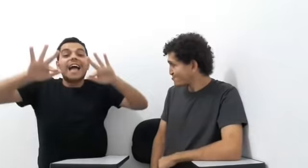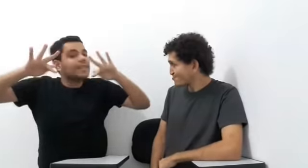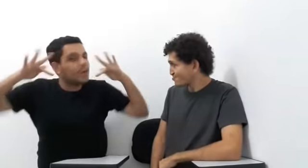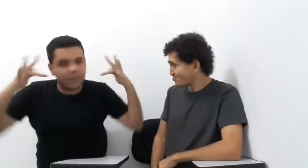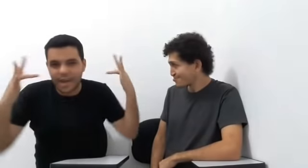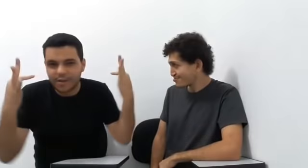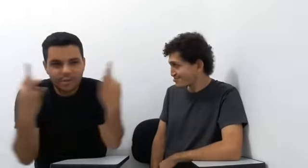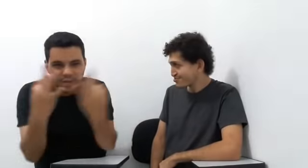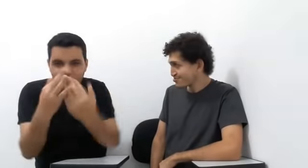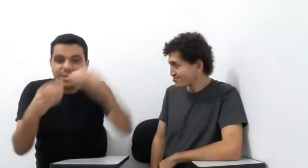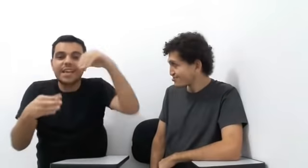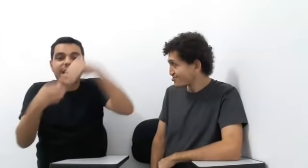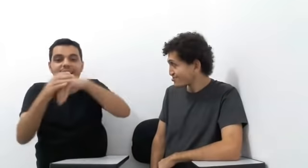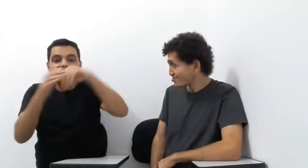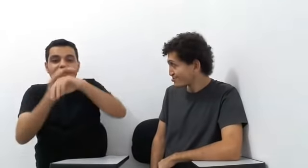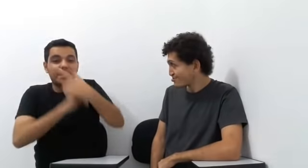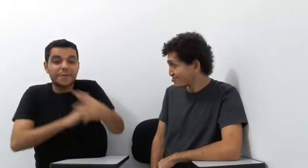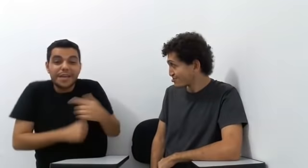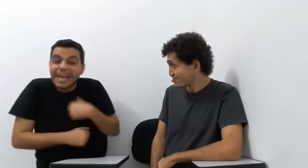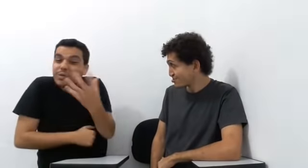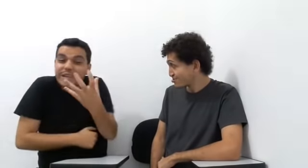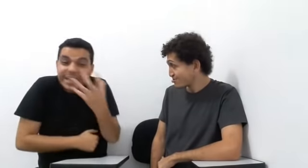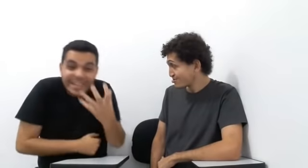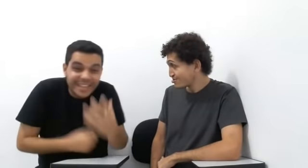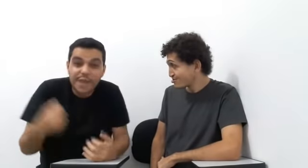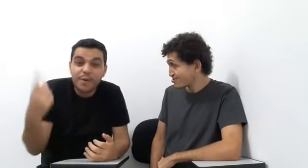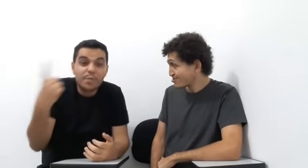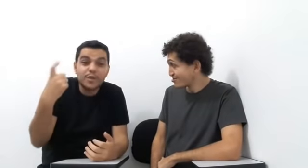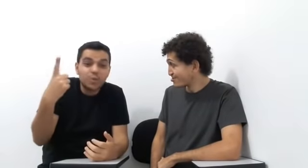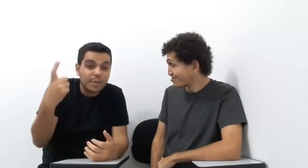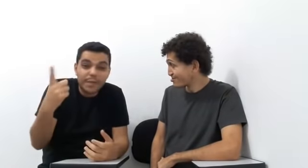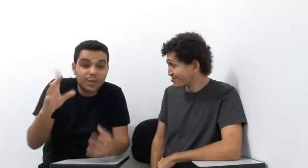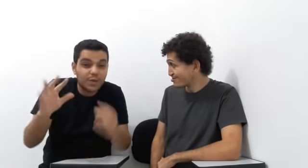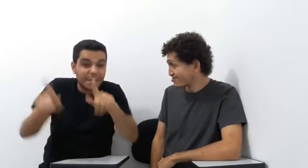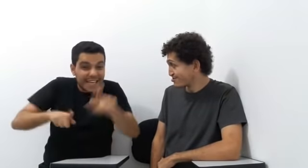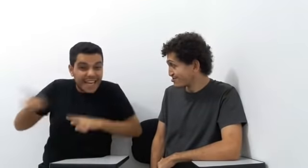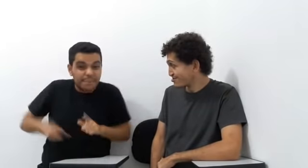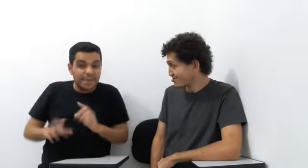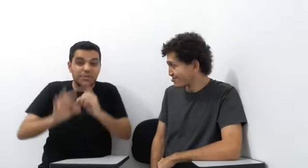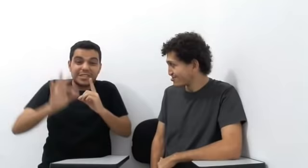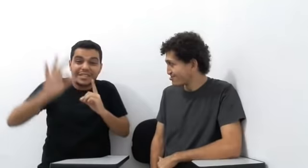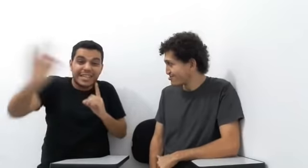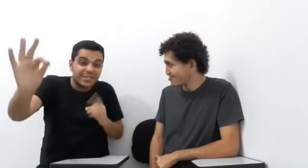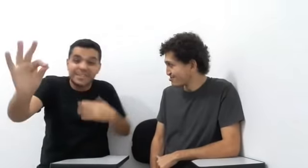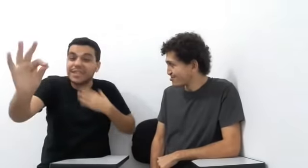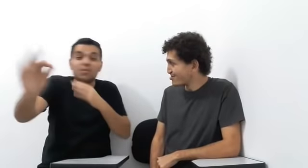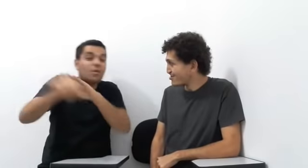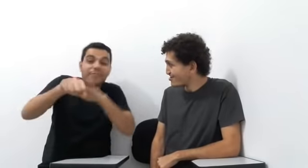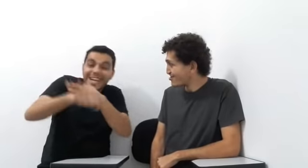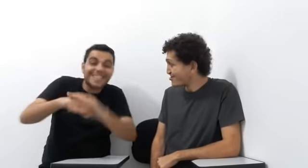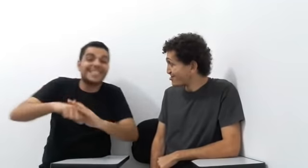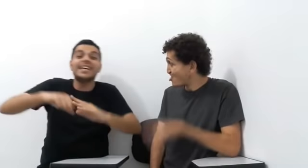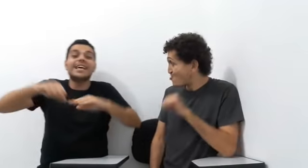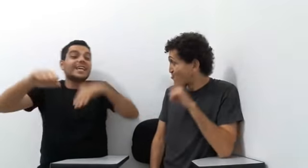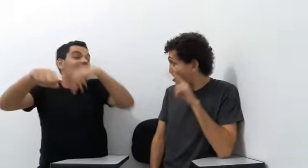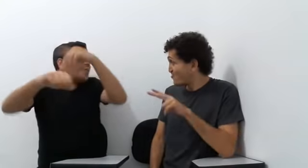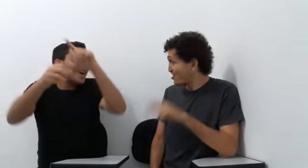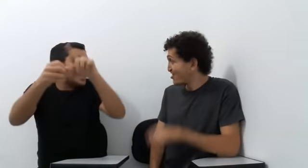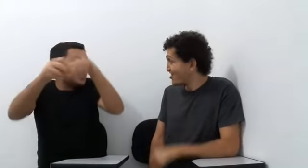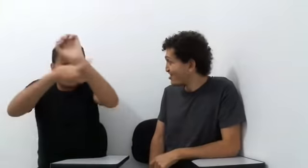Não tenho. Ninguém na minha família. Eu queria ter pelo menos uma pessoa, sabe aquele primo distante que você não conversa, que mora em outro